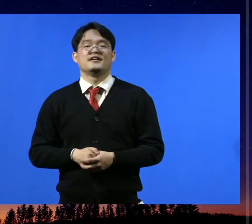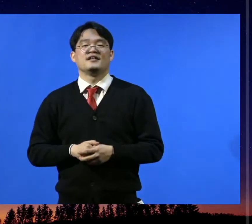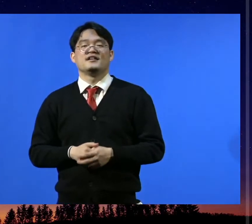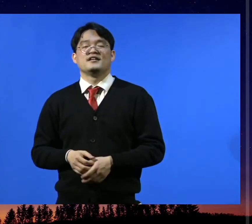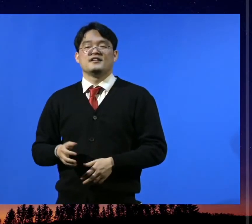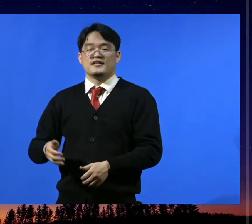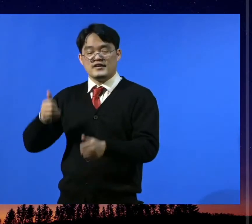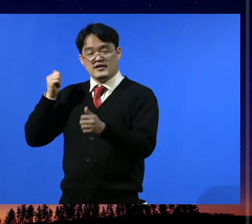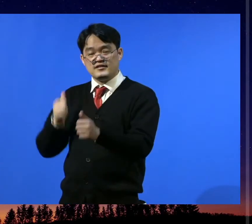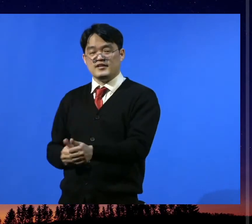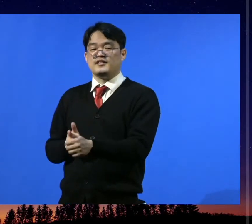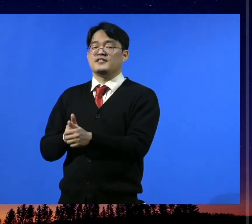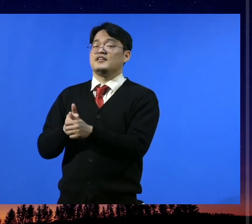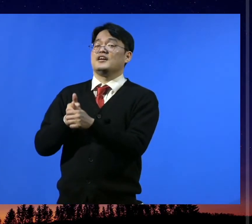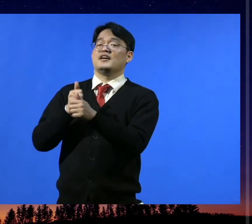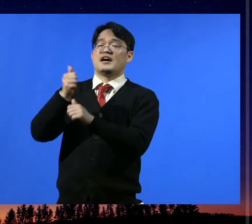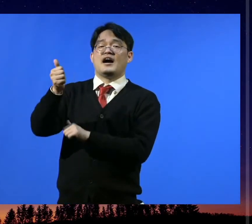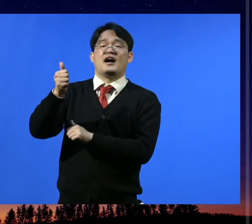승리하리라.